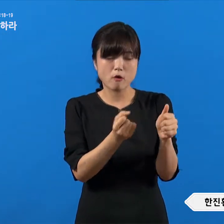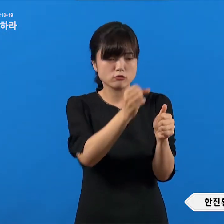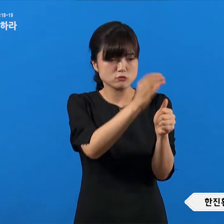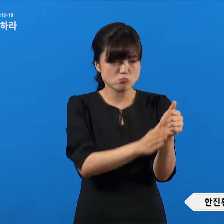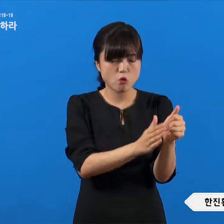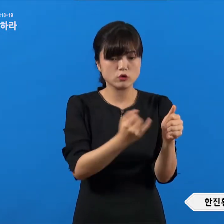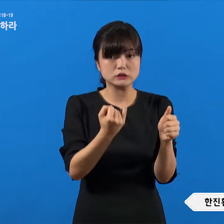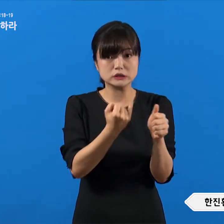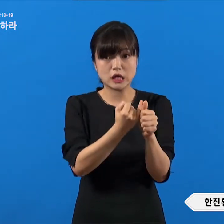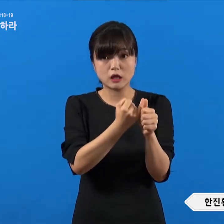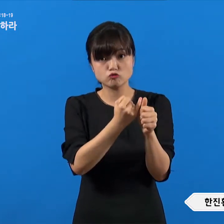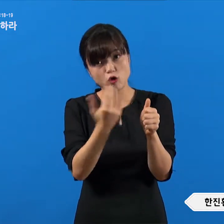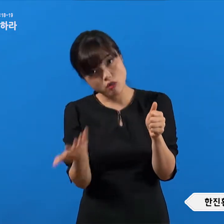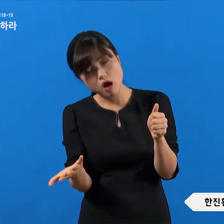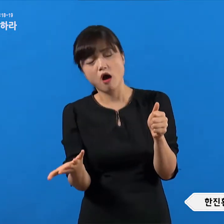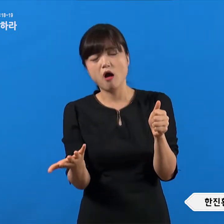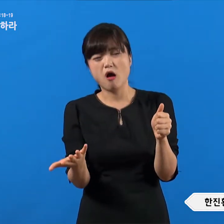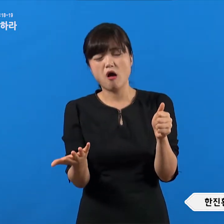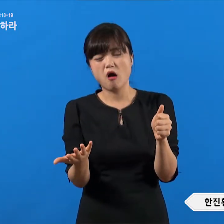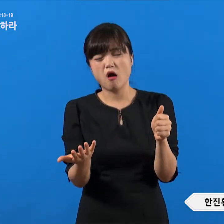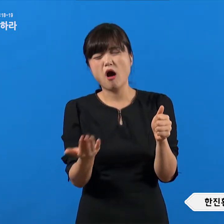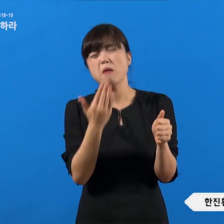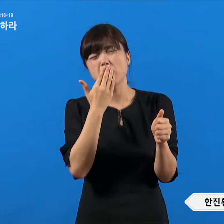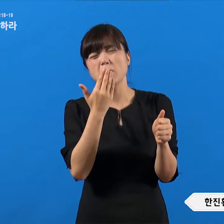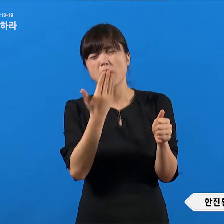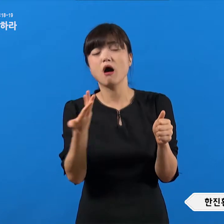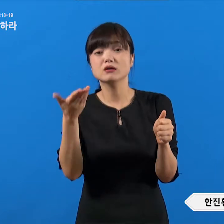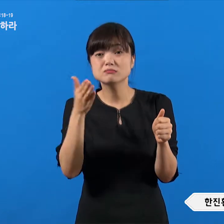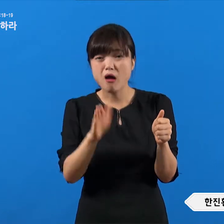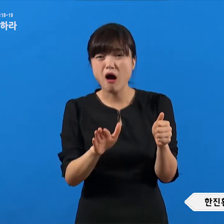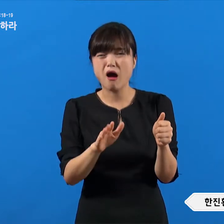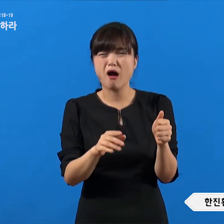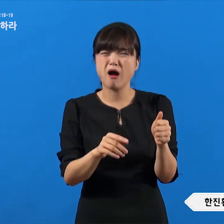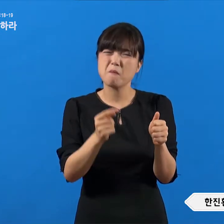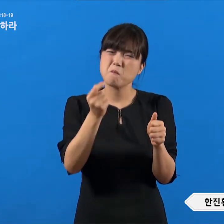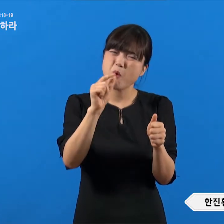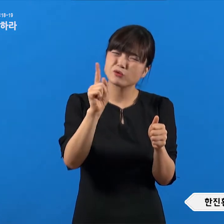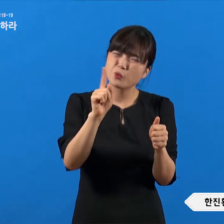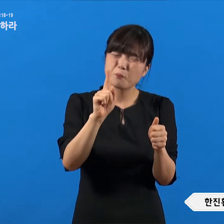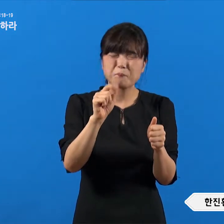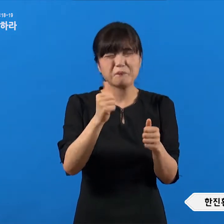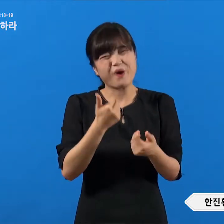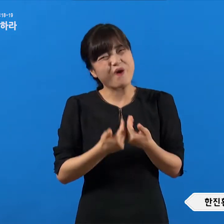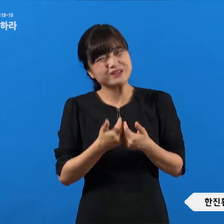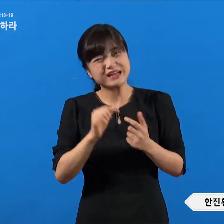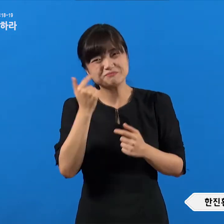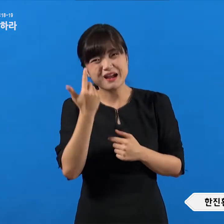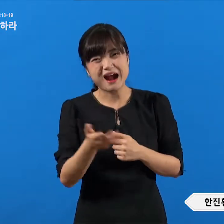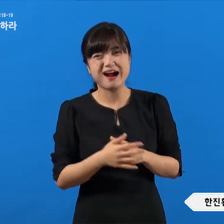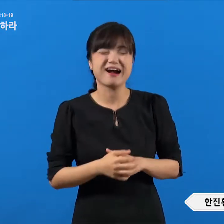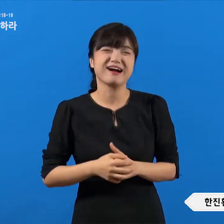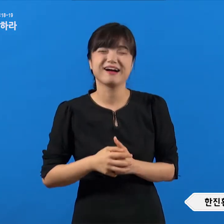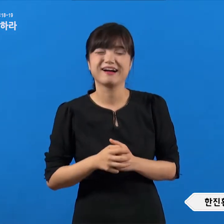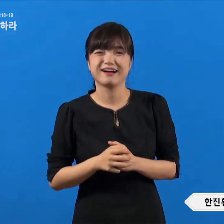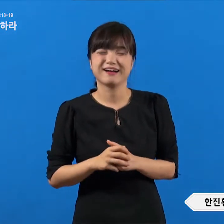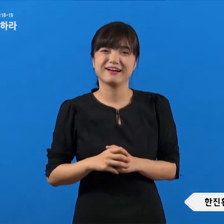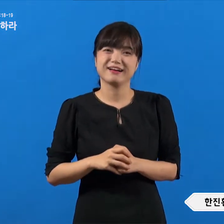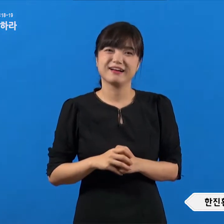해보십시오. 그럴 수도 있겠지만 그래도 뭔가 좀 부자연스럽지 않습니까?